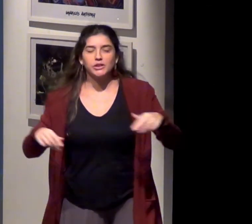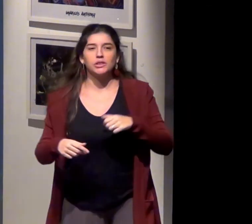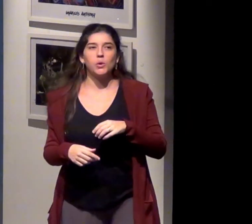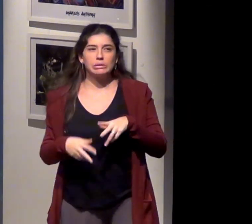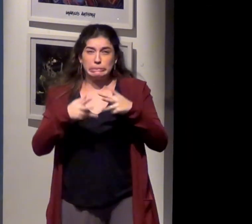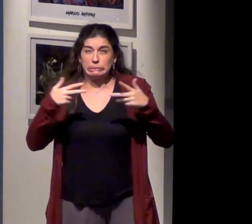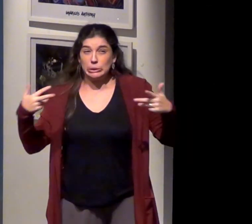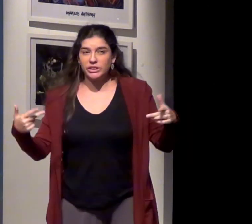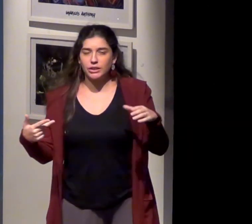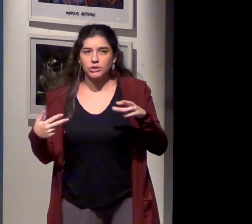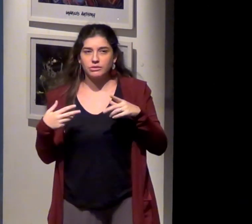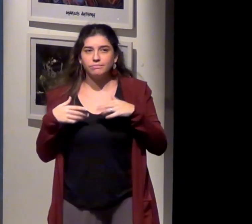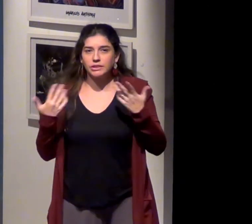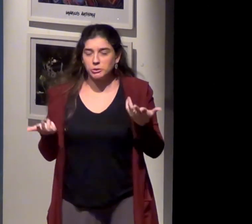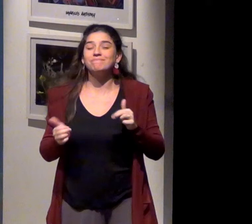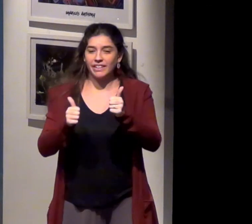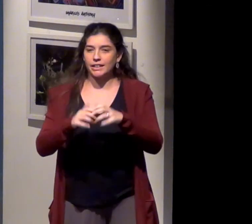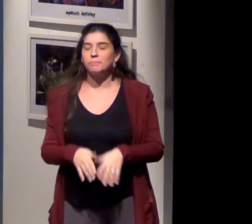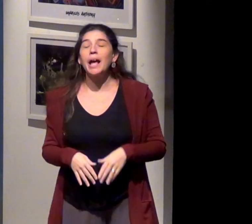Tem várias coisas